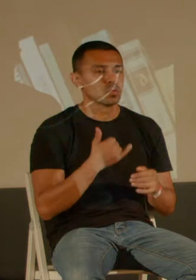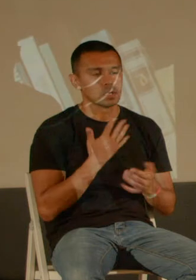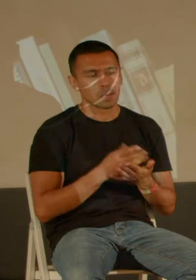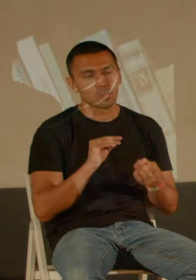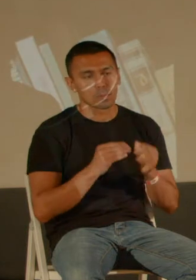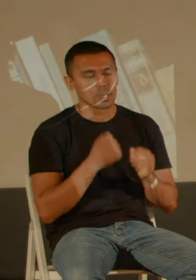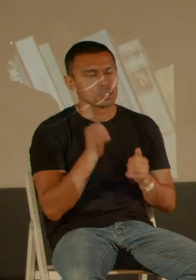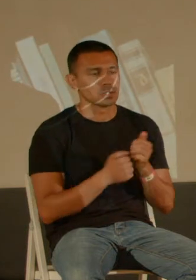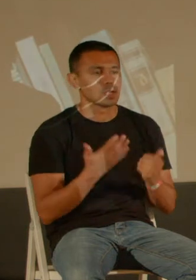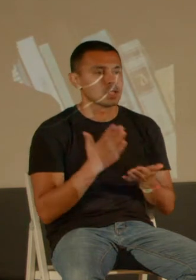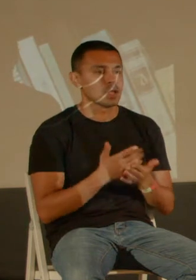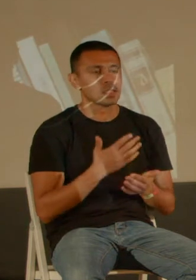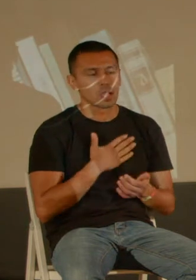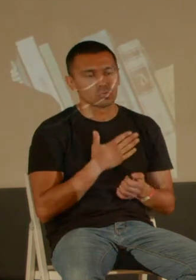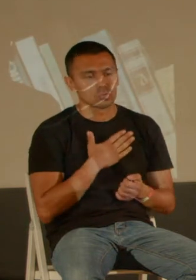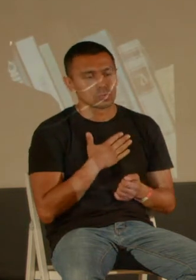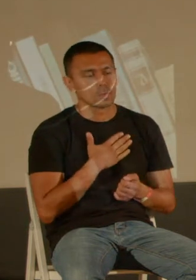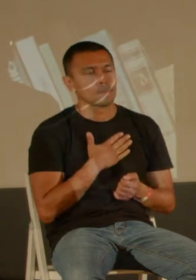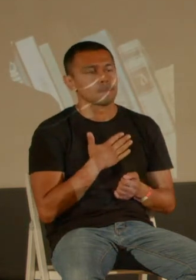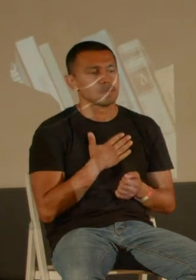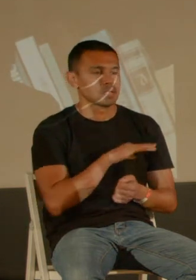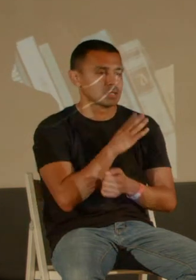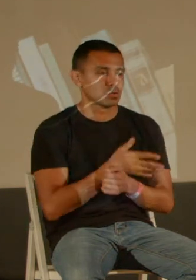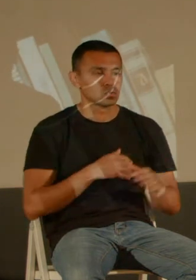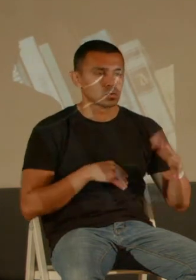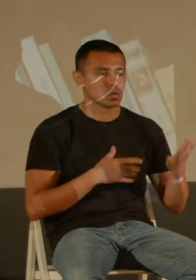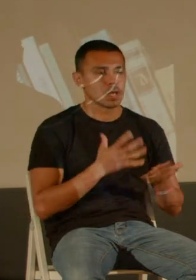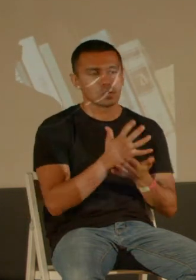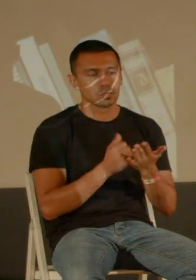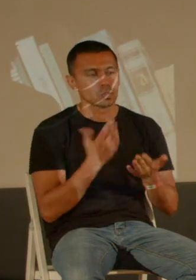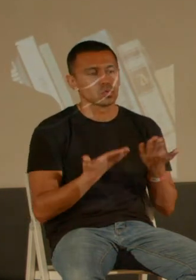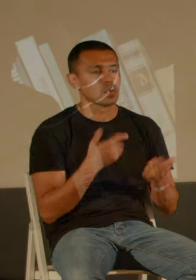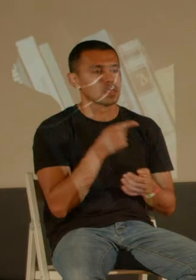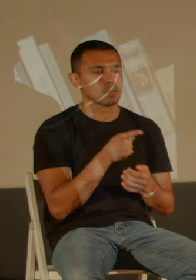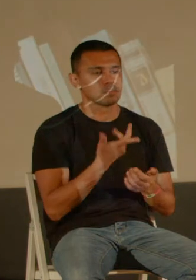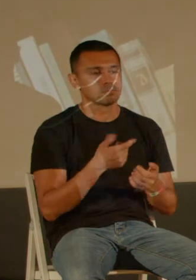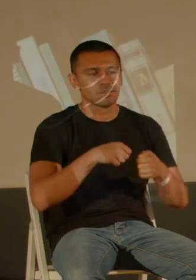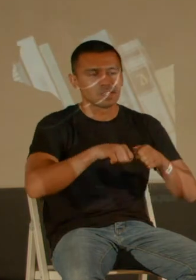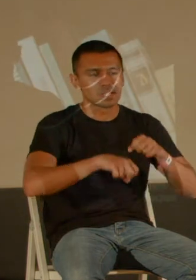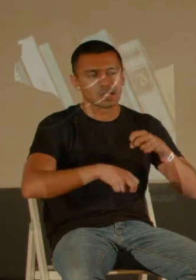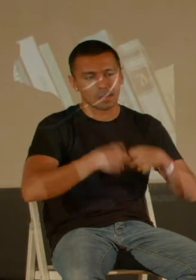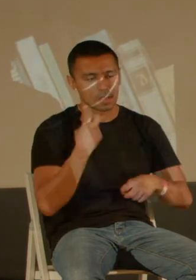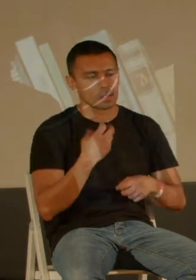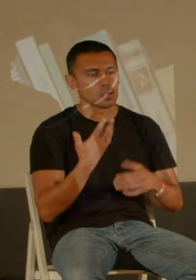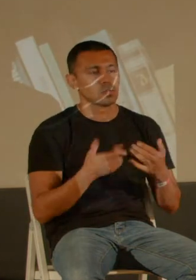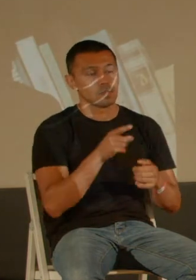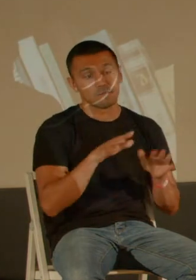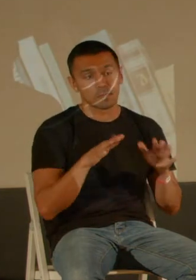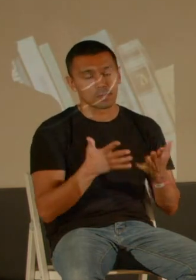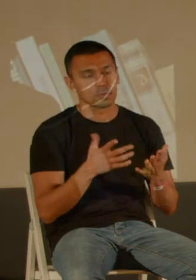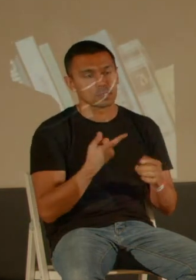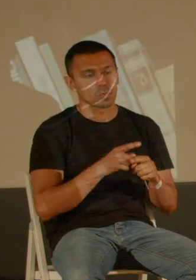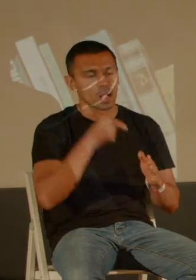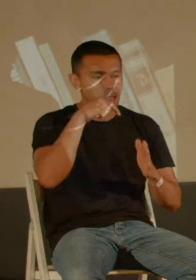є проблемою, часто є нашою і сильною стороною, ресурсом, якщо його там хакнути. От в її випадку це